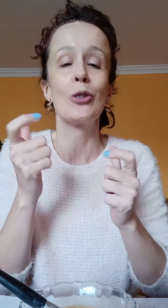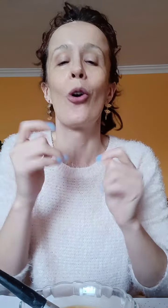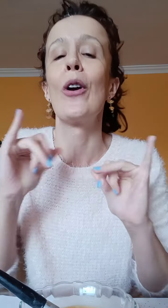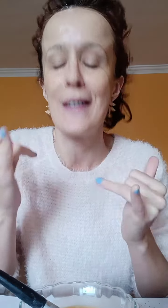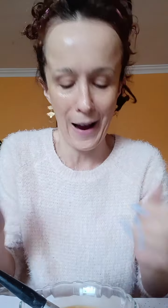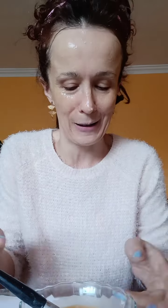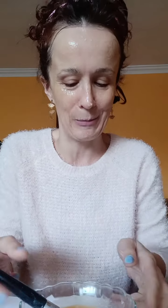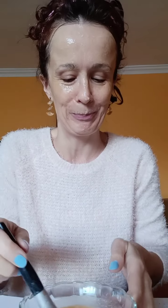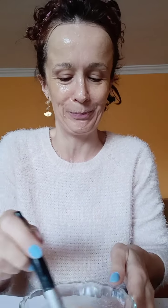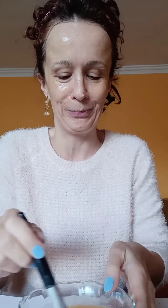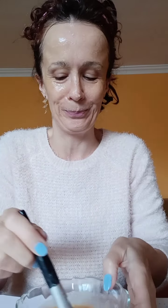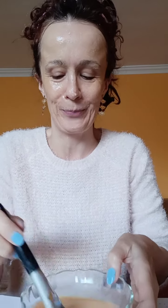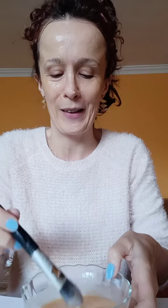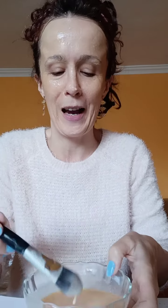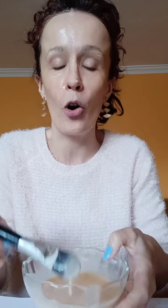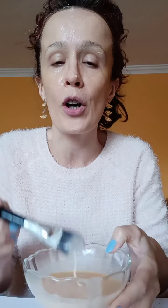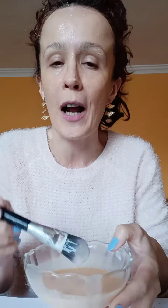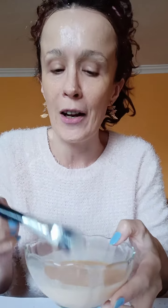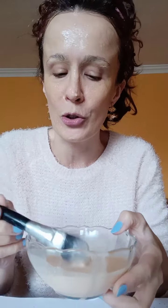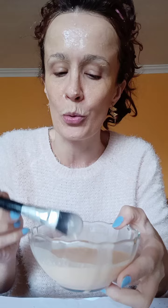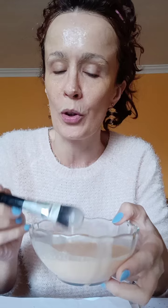i jak organizujesz.